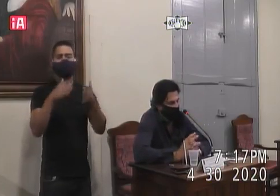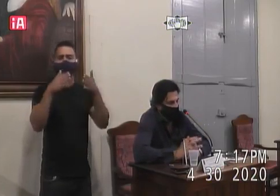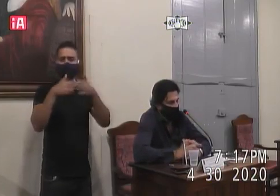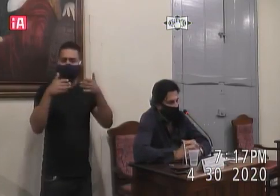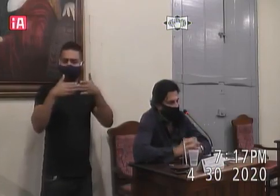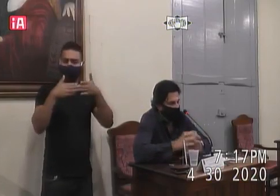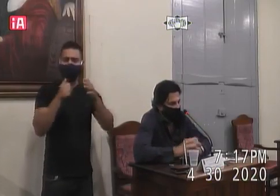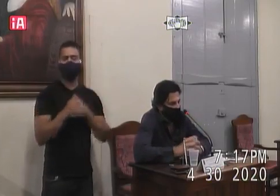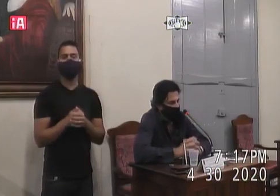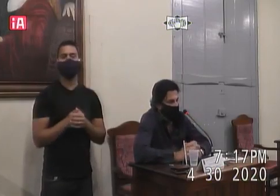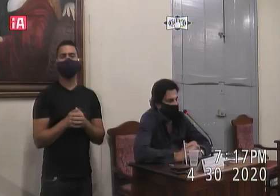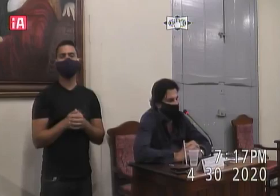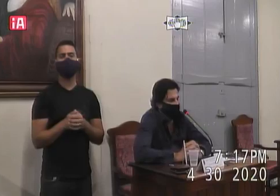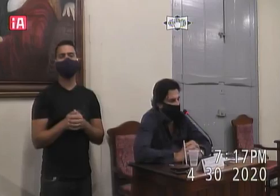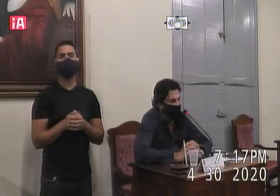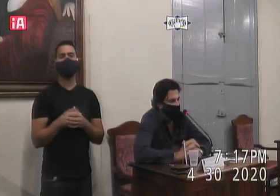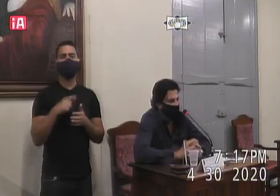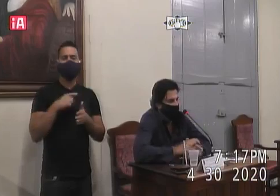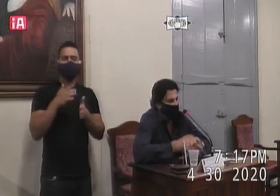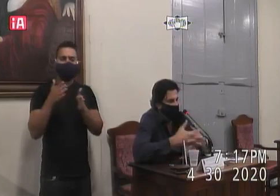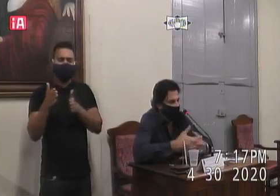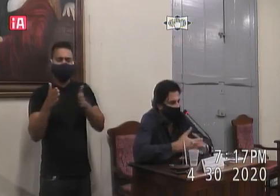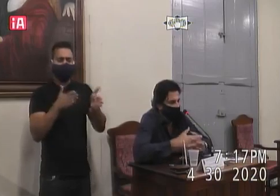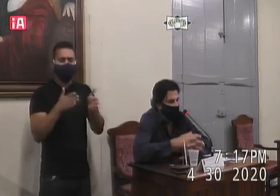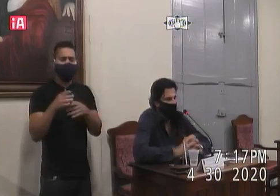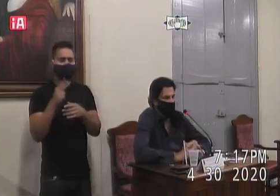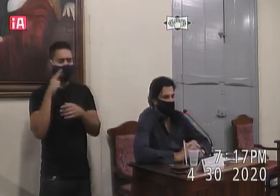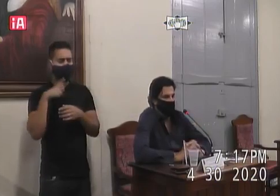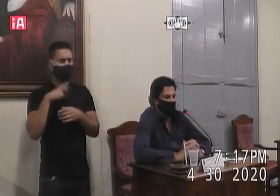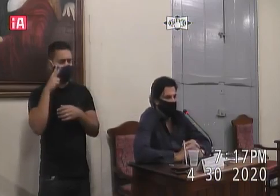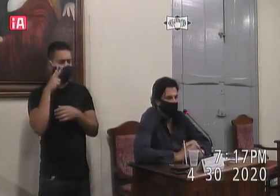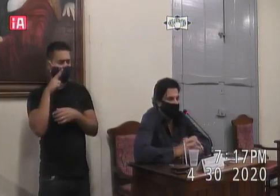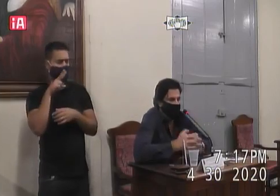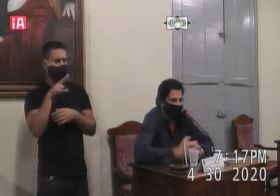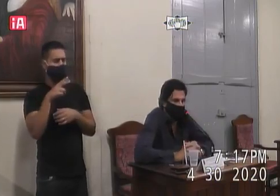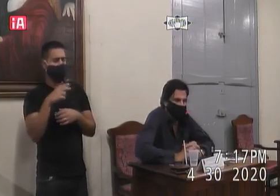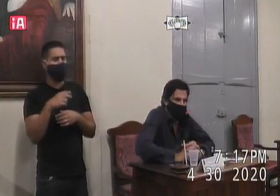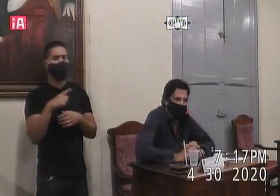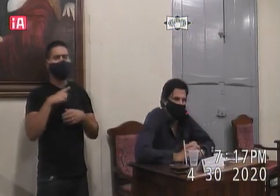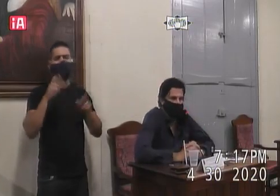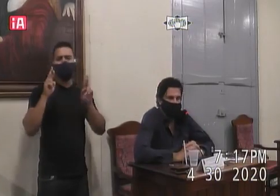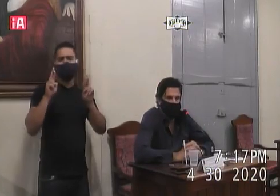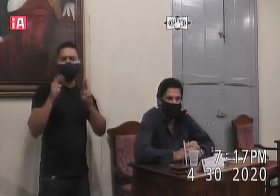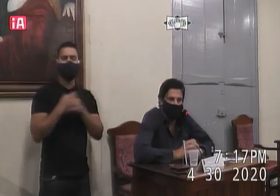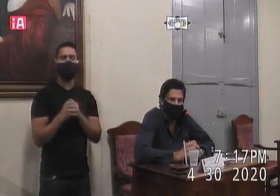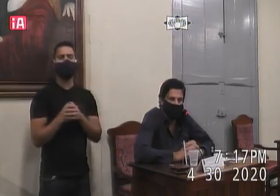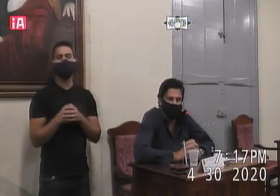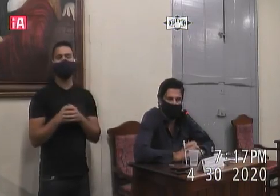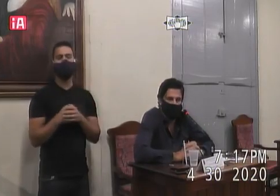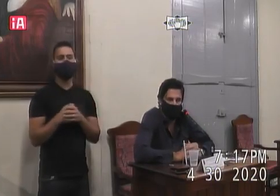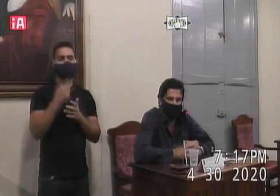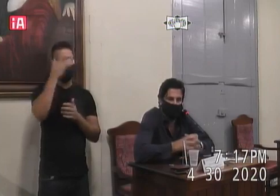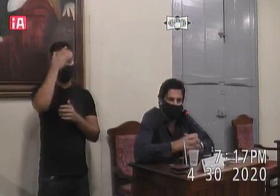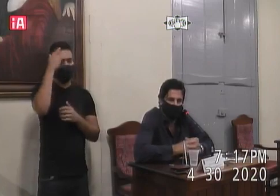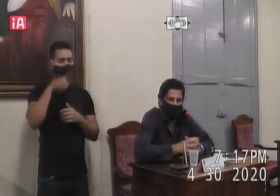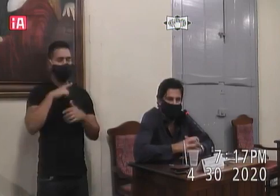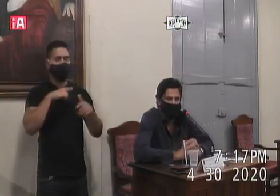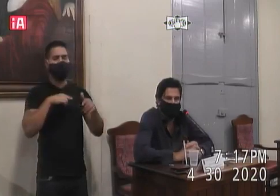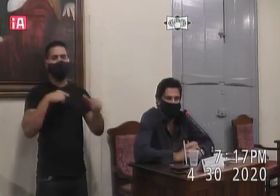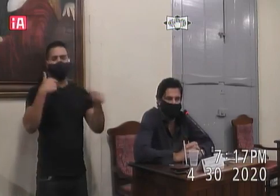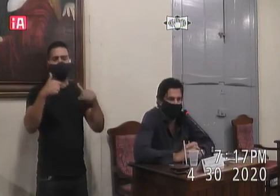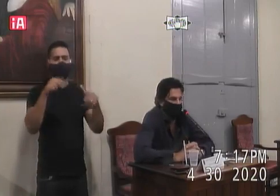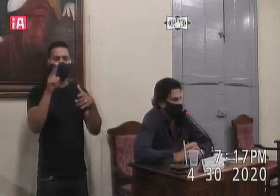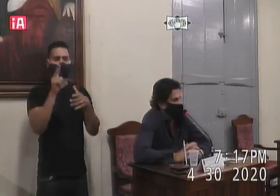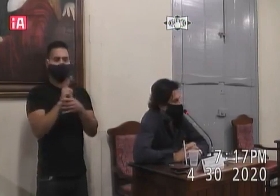pedindo aí essa flexibilização, esse olhar com responsabilidade para os nossos comerciantes e